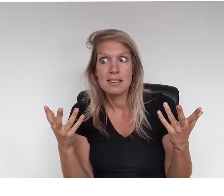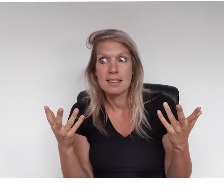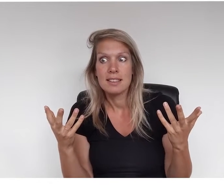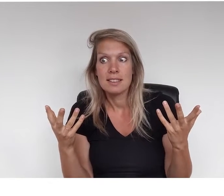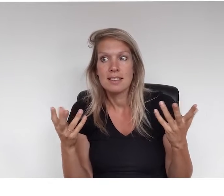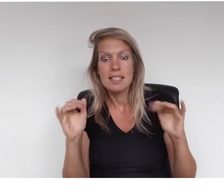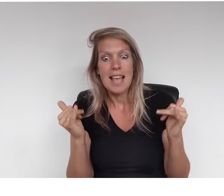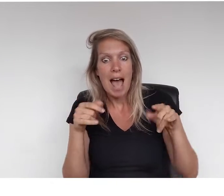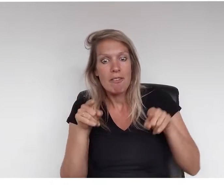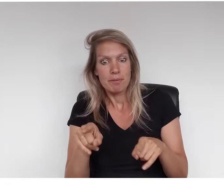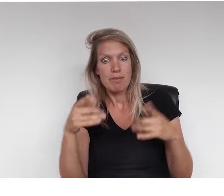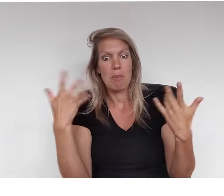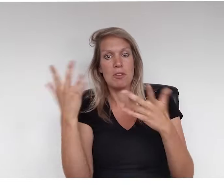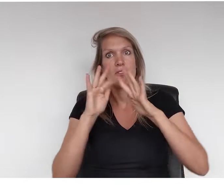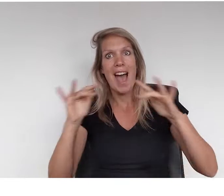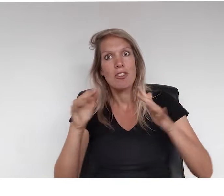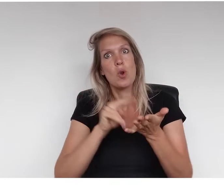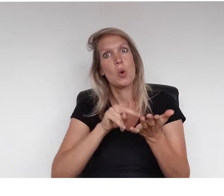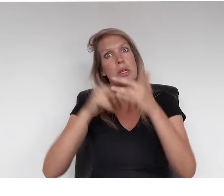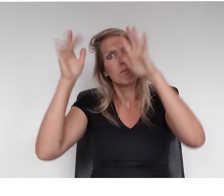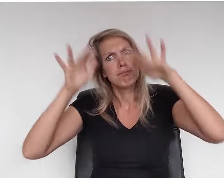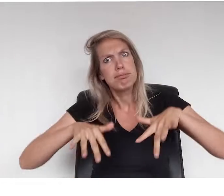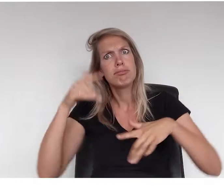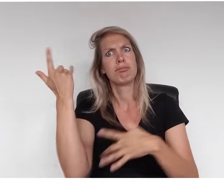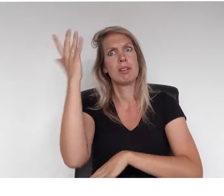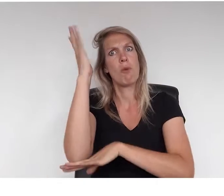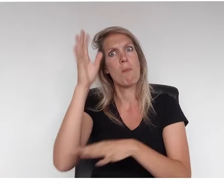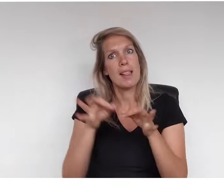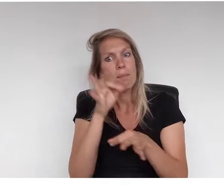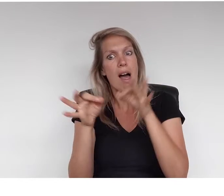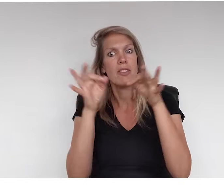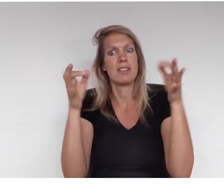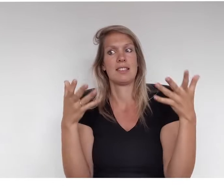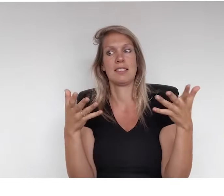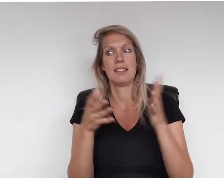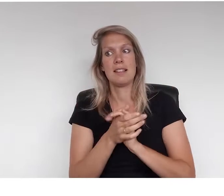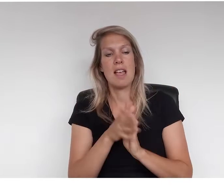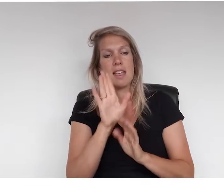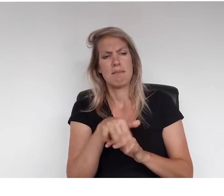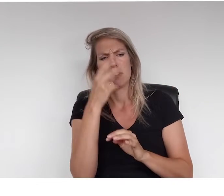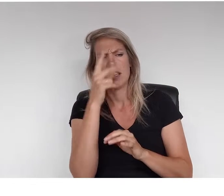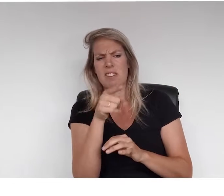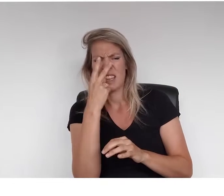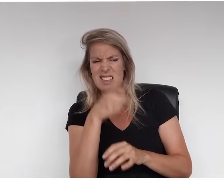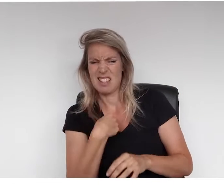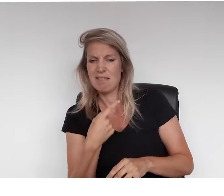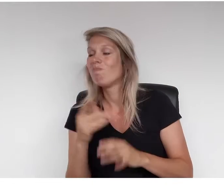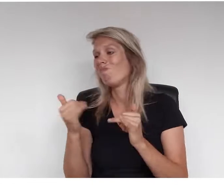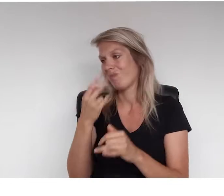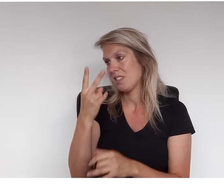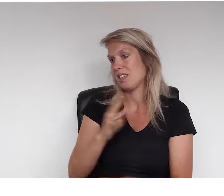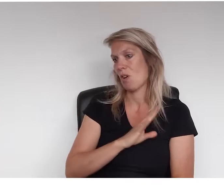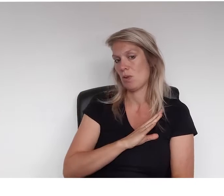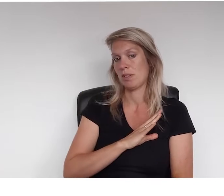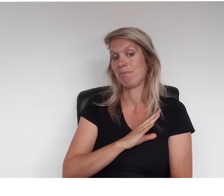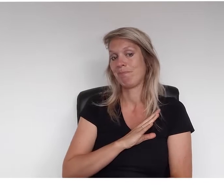planten hebben we water nodig. Precies, ja. Oh, wat goed zeg. Nou, zie jij wat ik zie? Ja, ik zie het ook. Zie jij het ook? Ja, ik zie het ook.